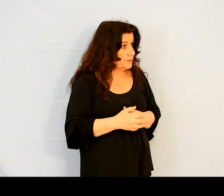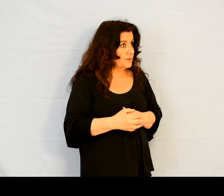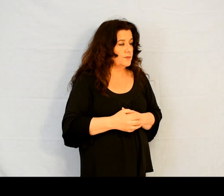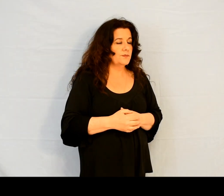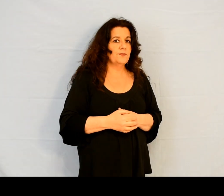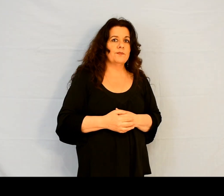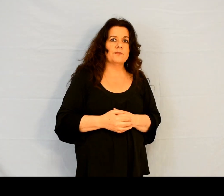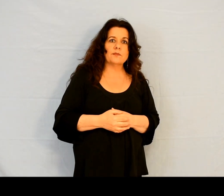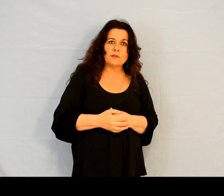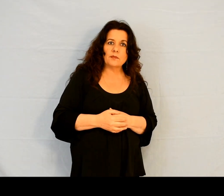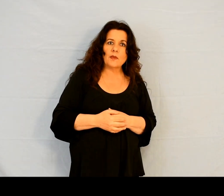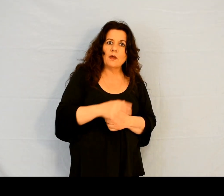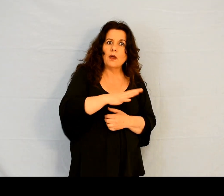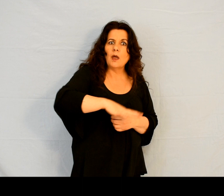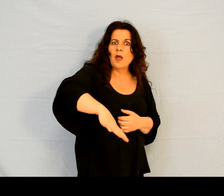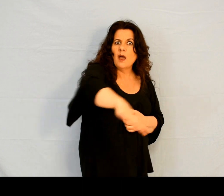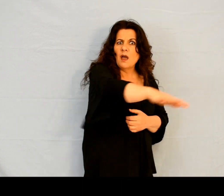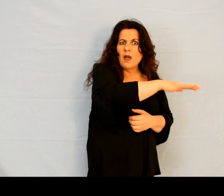Alors ils répliquèrent en criant «